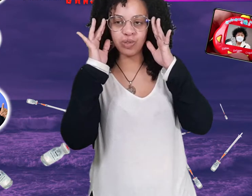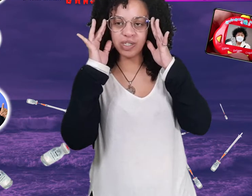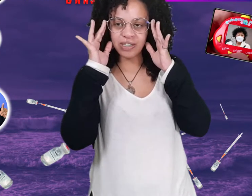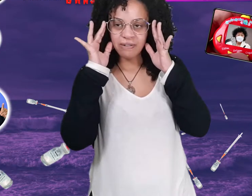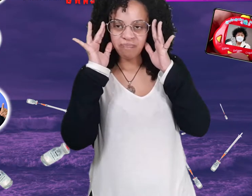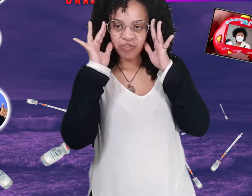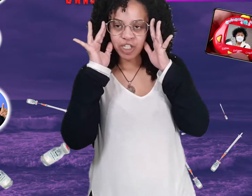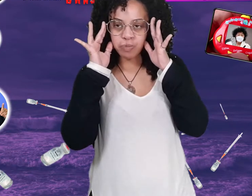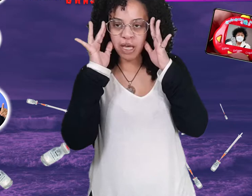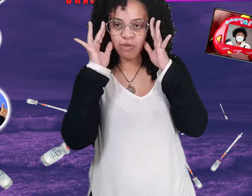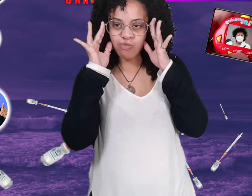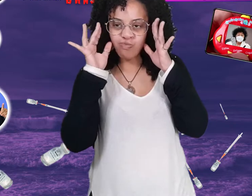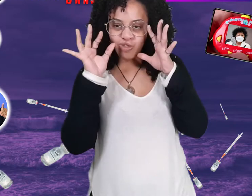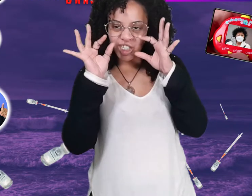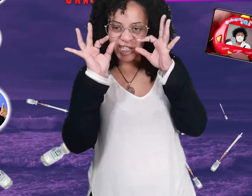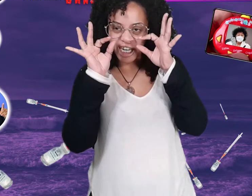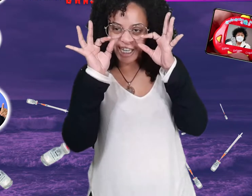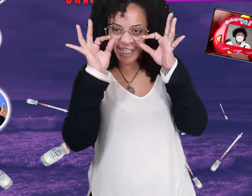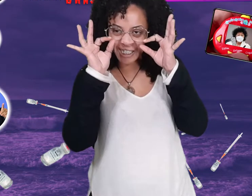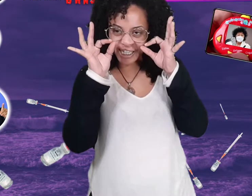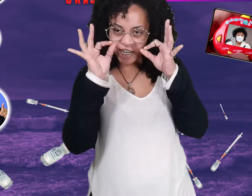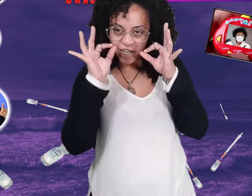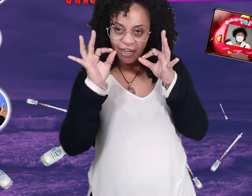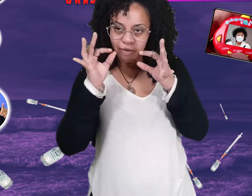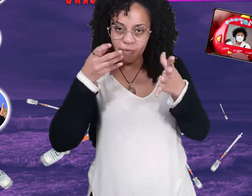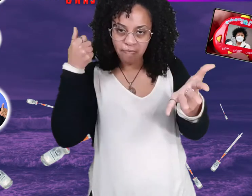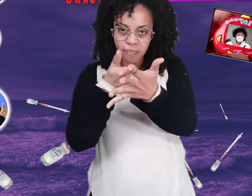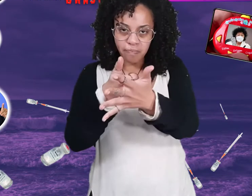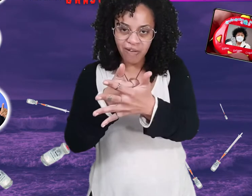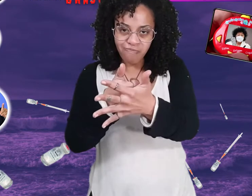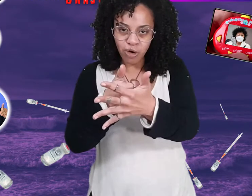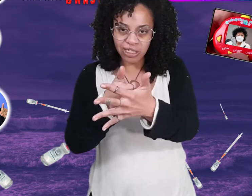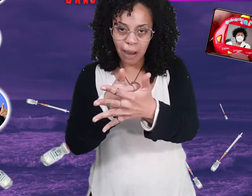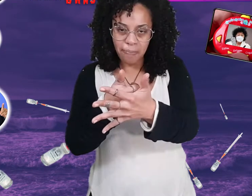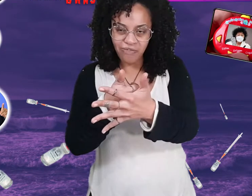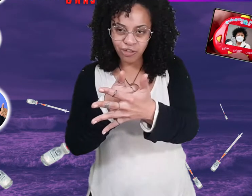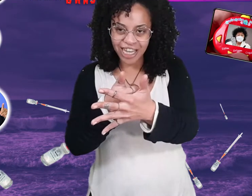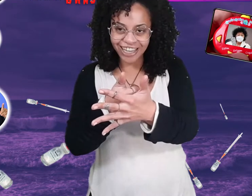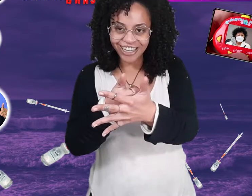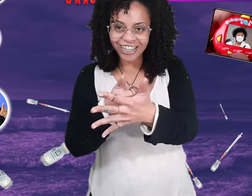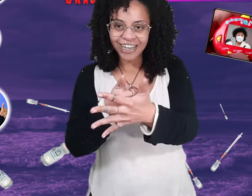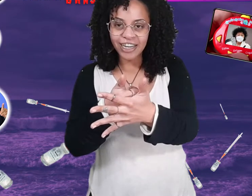sórdidos. Uhum. Esperam um deslize pra botar pra fuder.